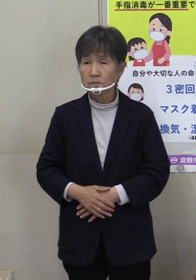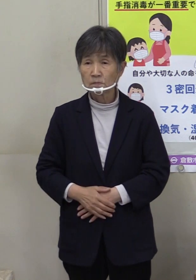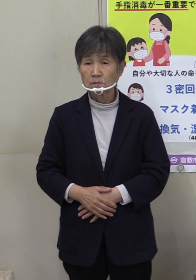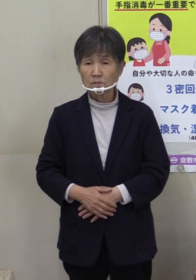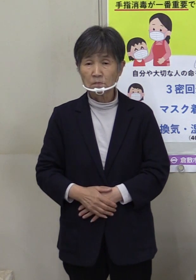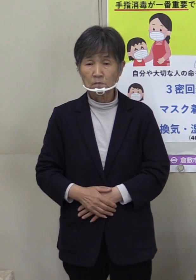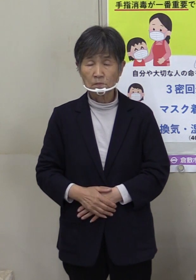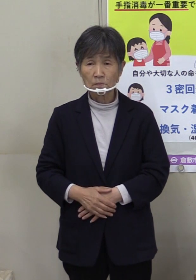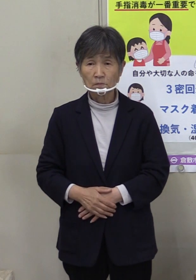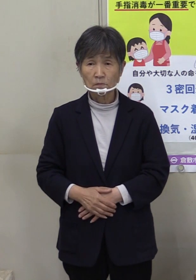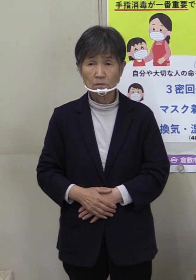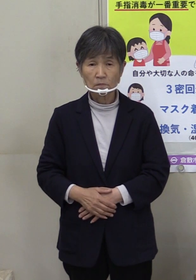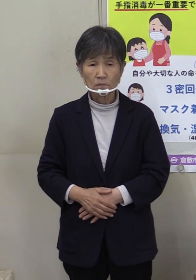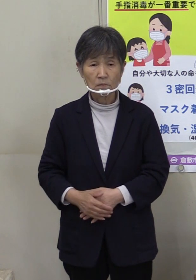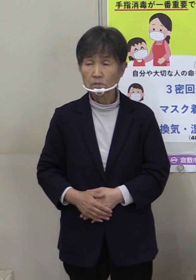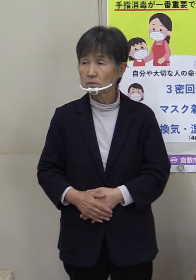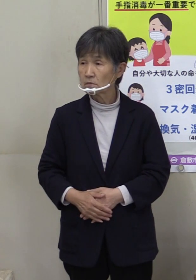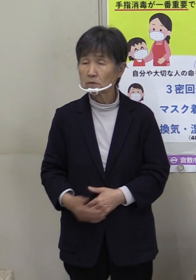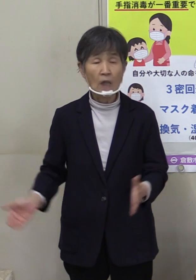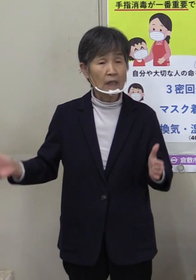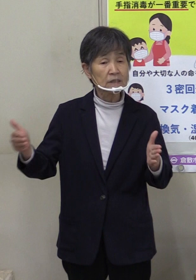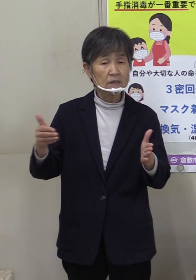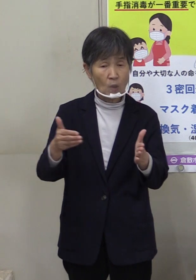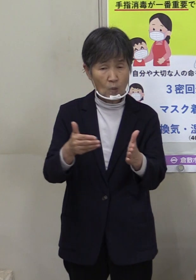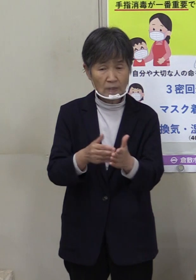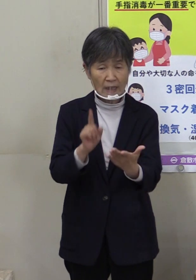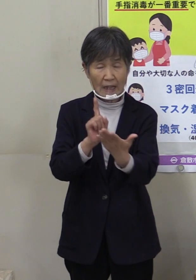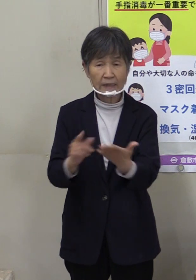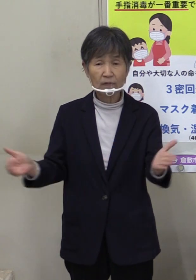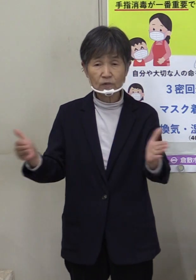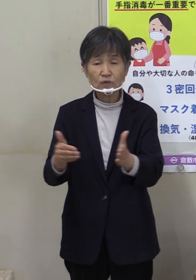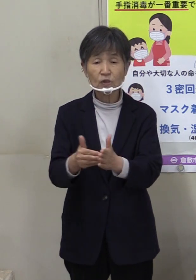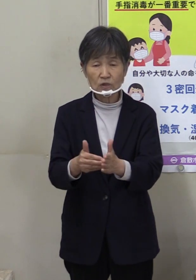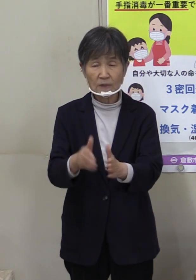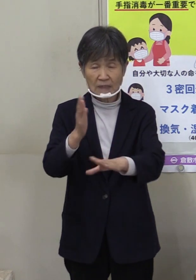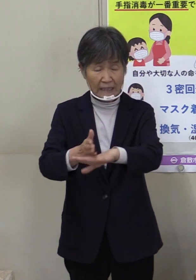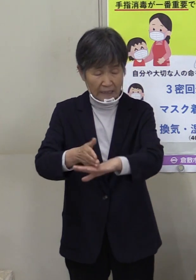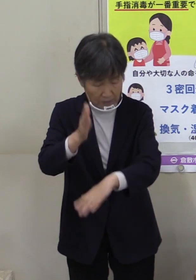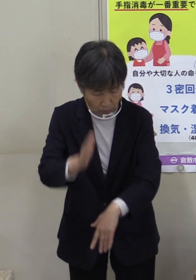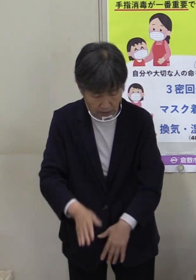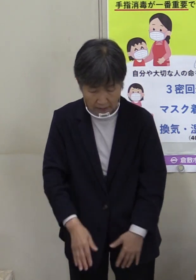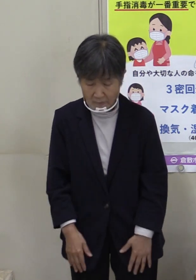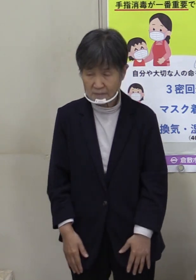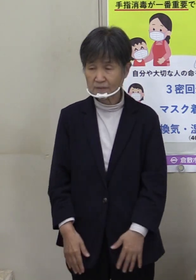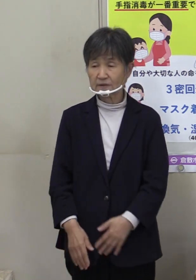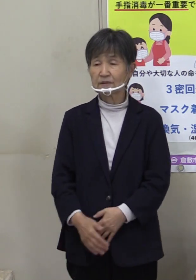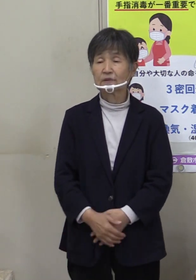それでは以上で会見を終了いたします。ありがとうございました。